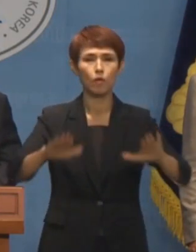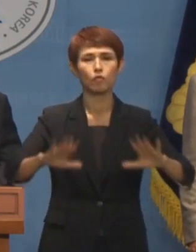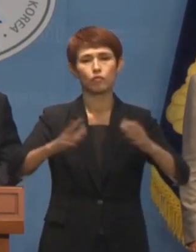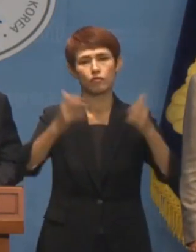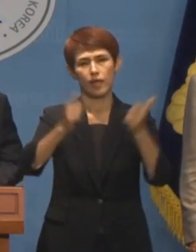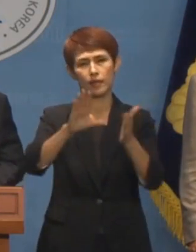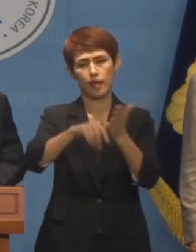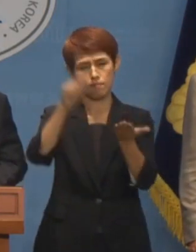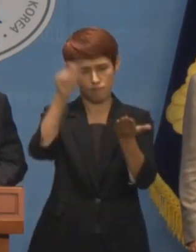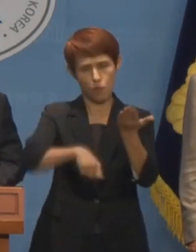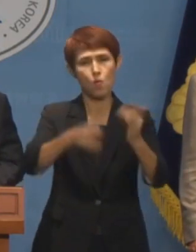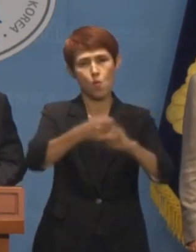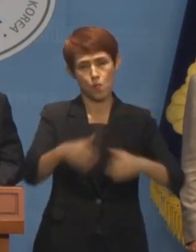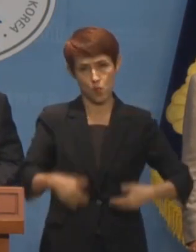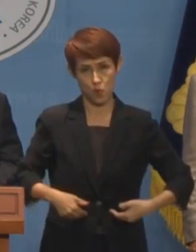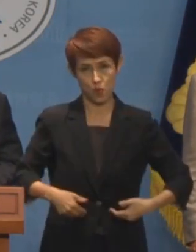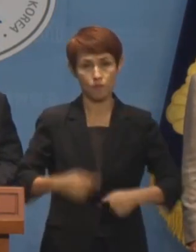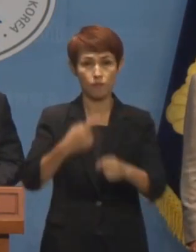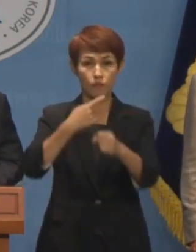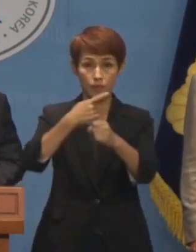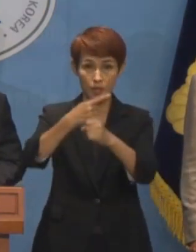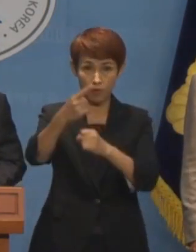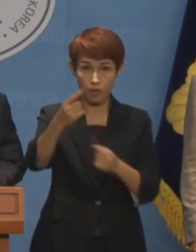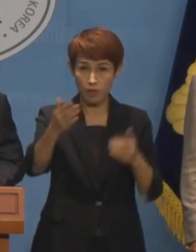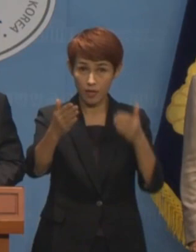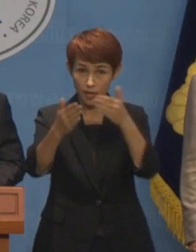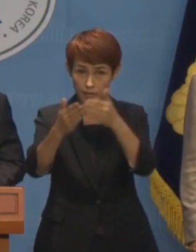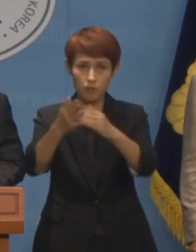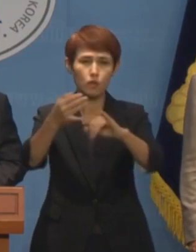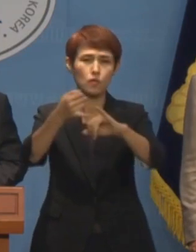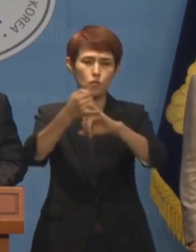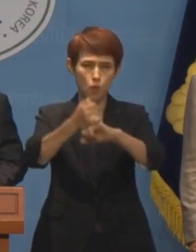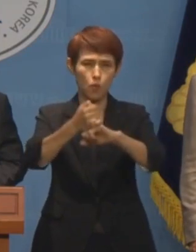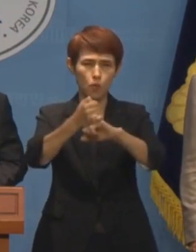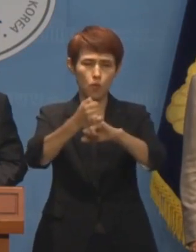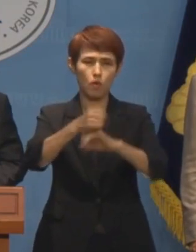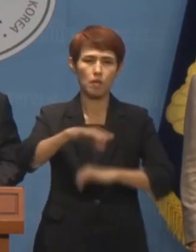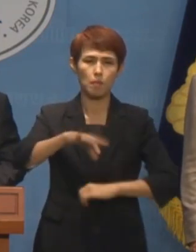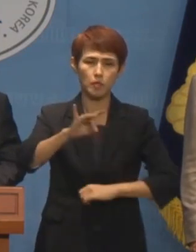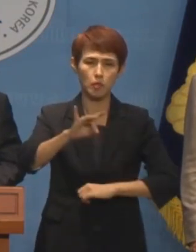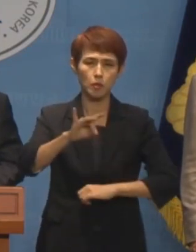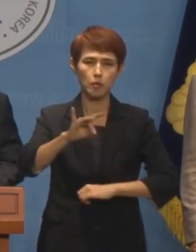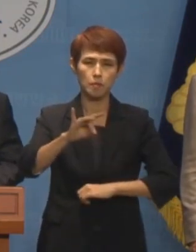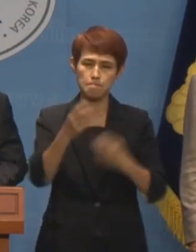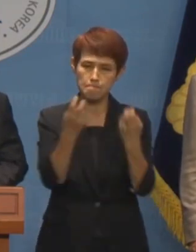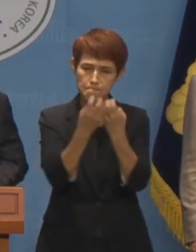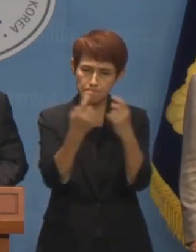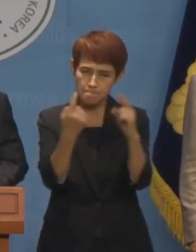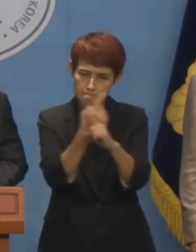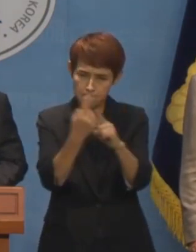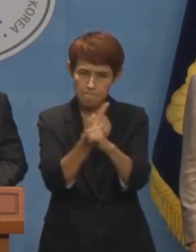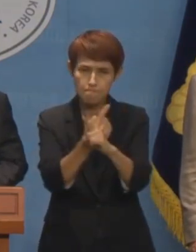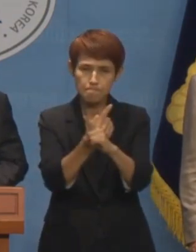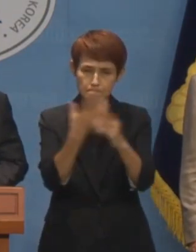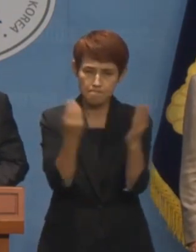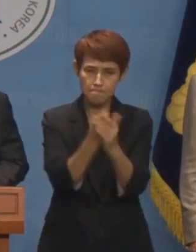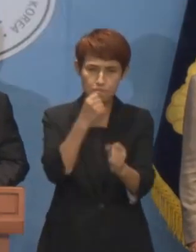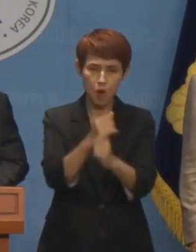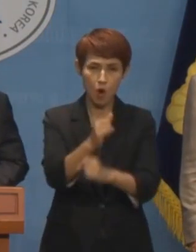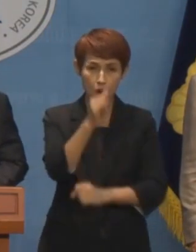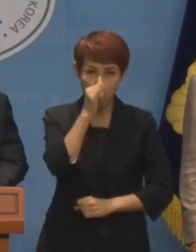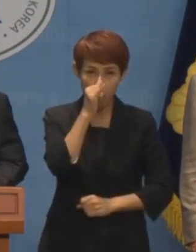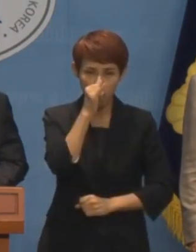동시에 내년 정기국회까지 반드시 1단계 구조개혁을 완수하겠다는 대국민